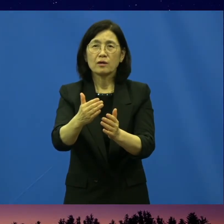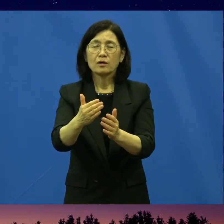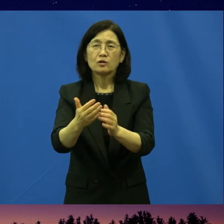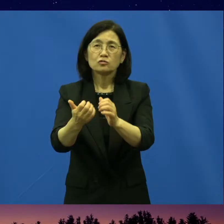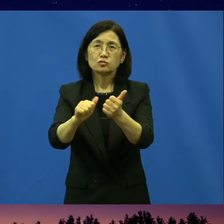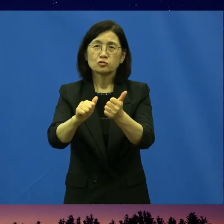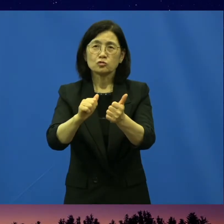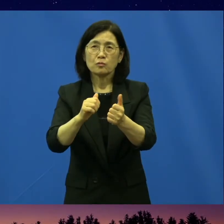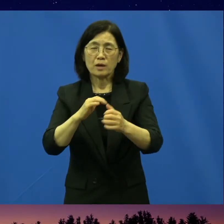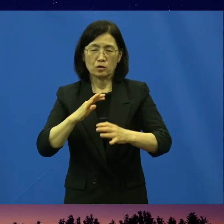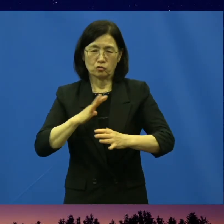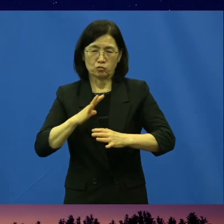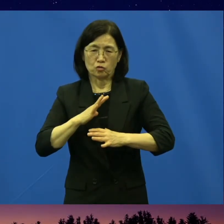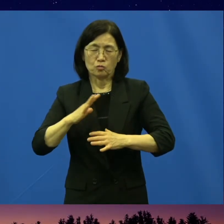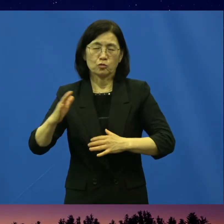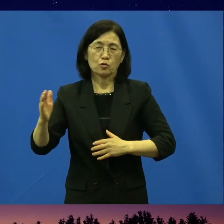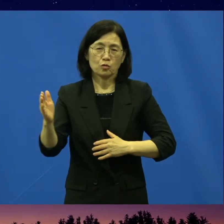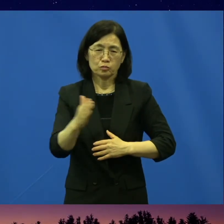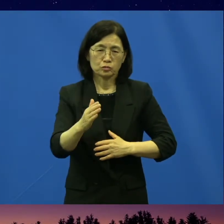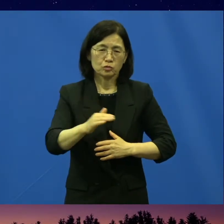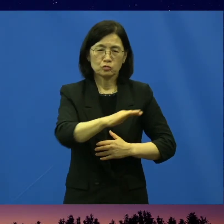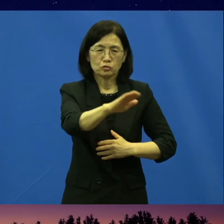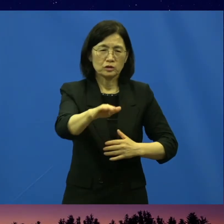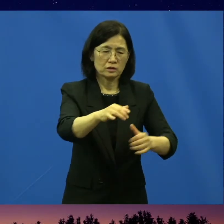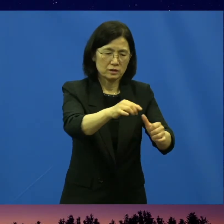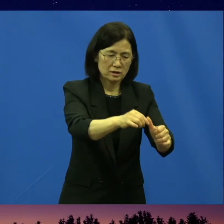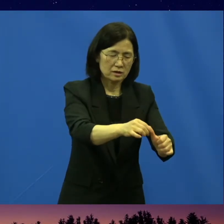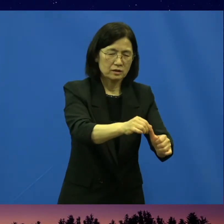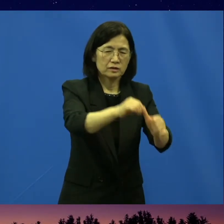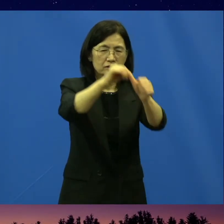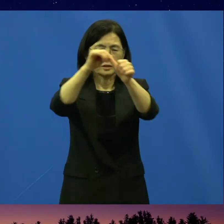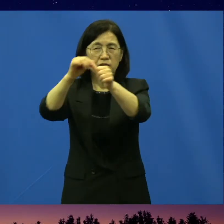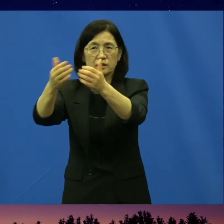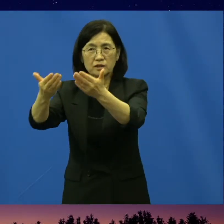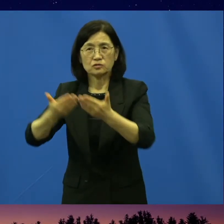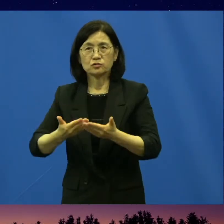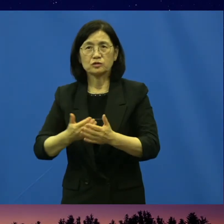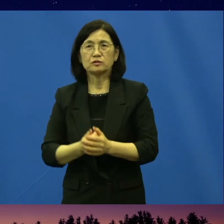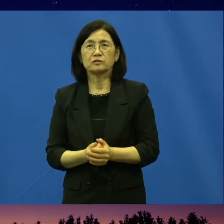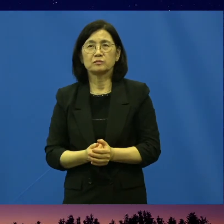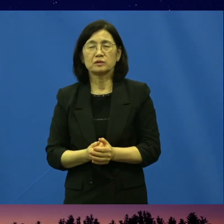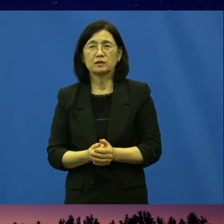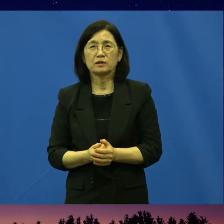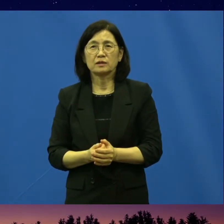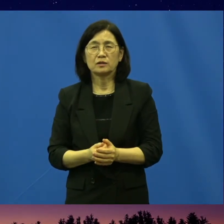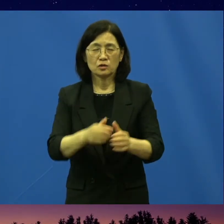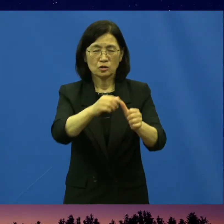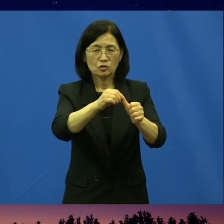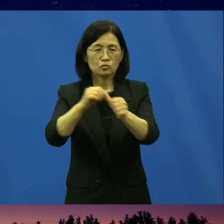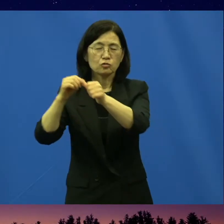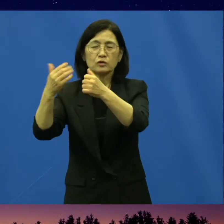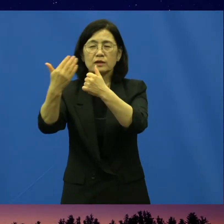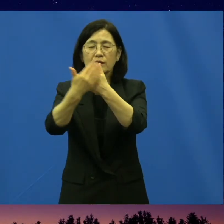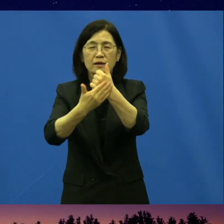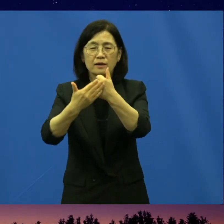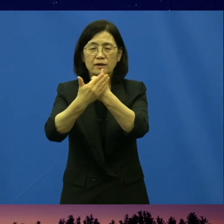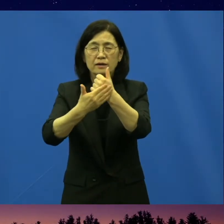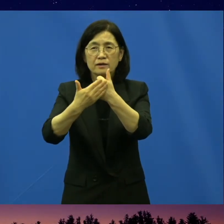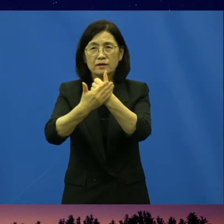권세로부터, 두려움으로부터 우리를 건져내셨다. 이 은혜가 우리를 사로잡고 있을